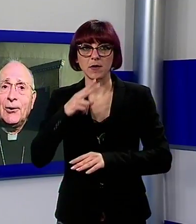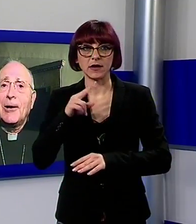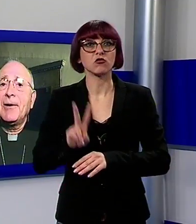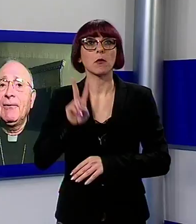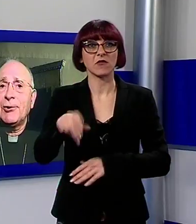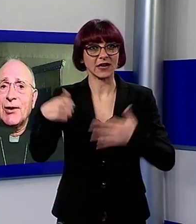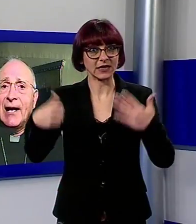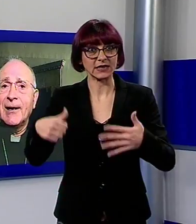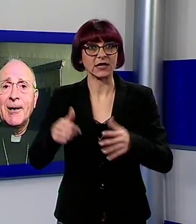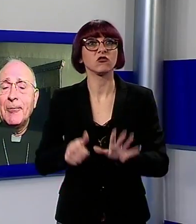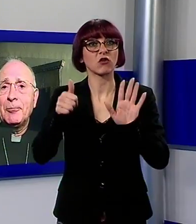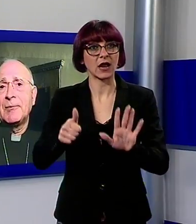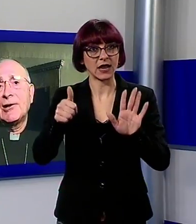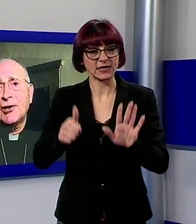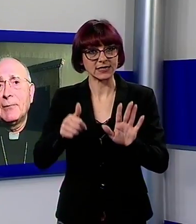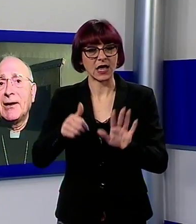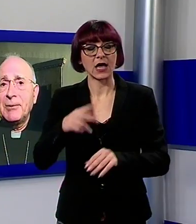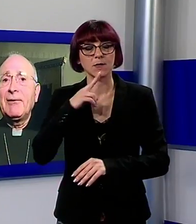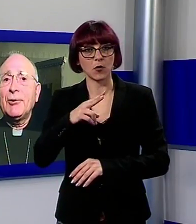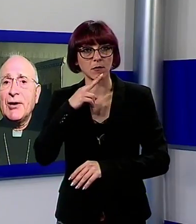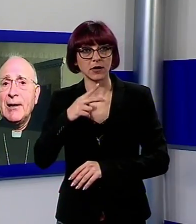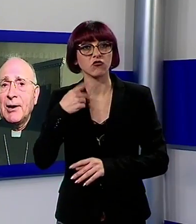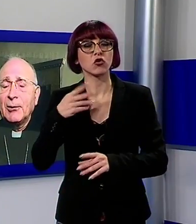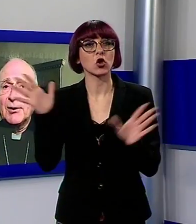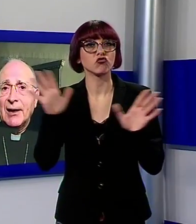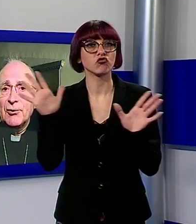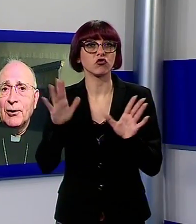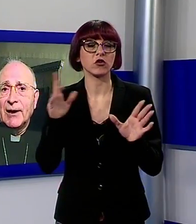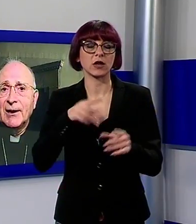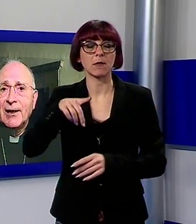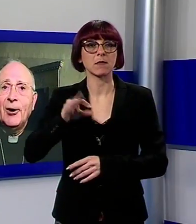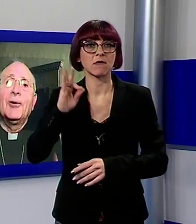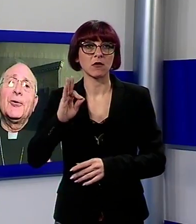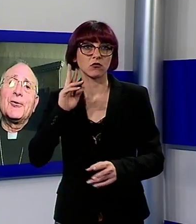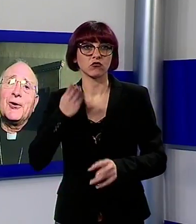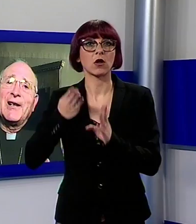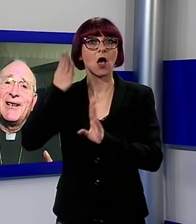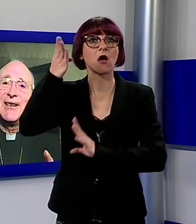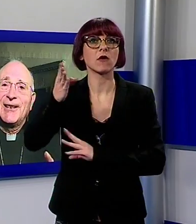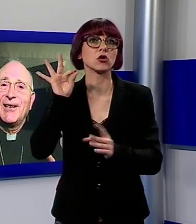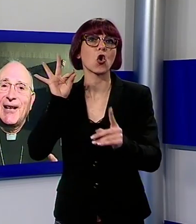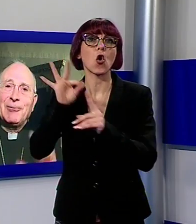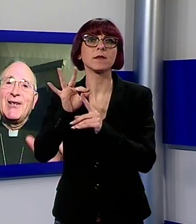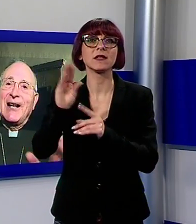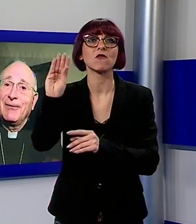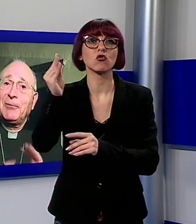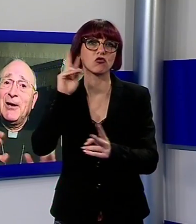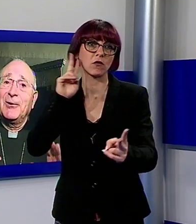sarò a Pieve Fosciana, nel cinema di Pieve Fosciana, per incontrare i giovani. Oh, giovani di Carfagnana, vi aspetto